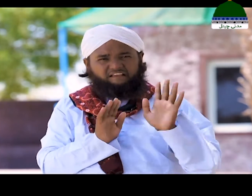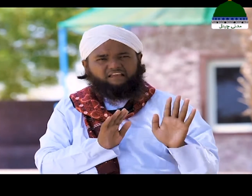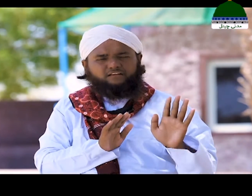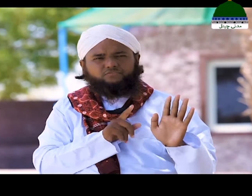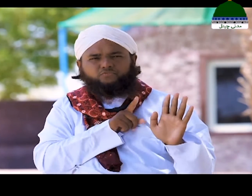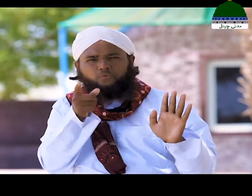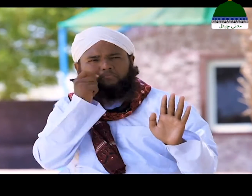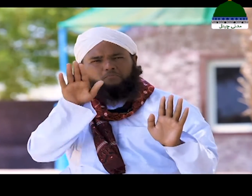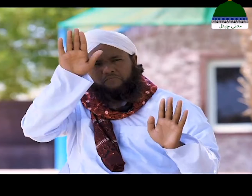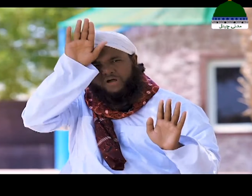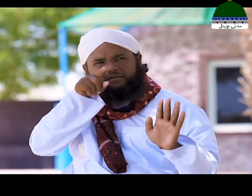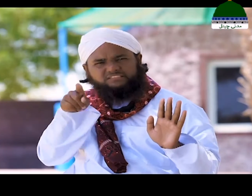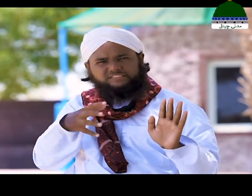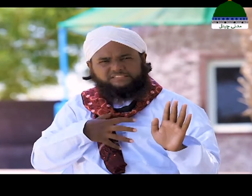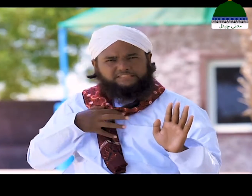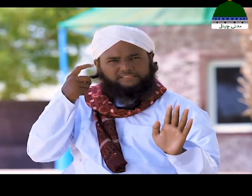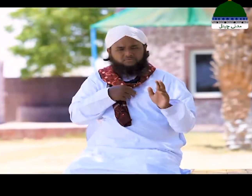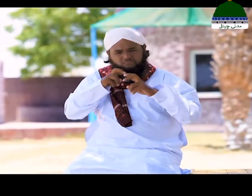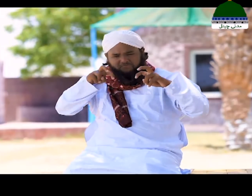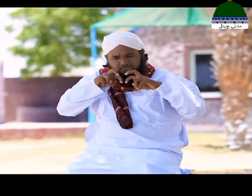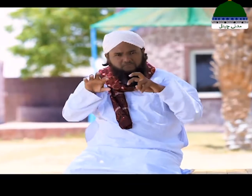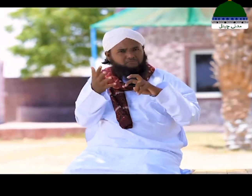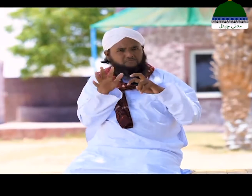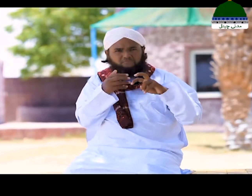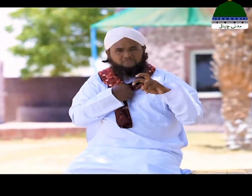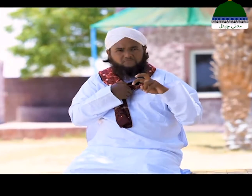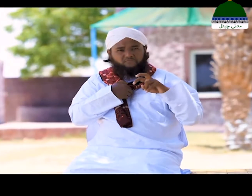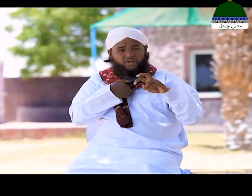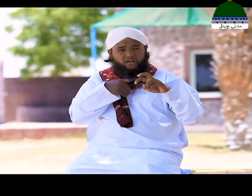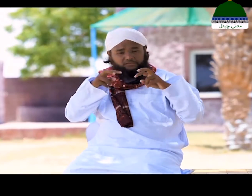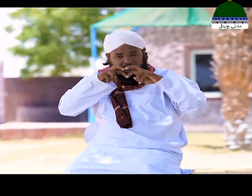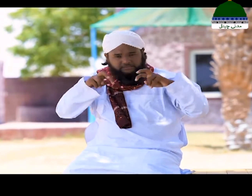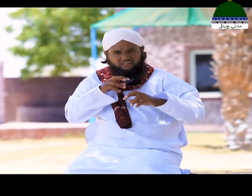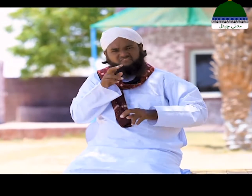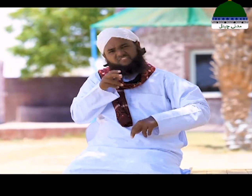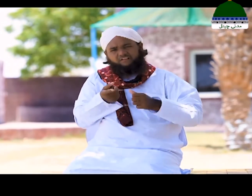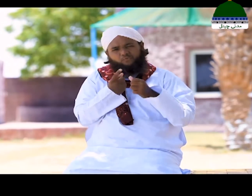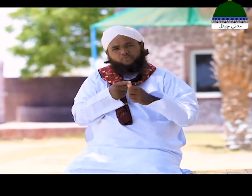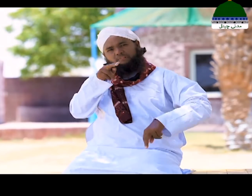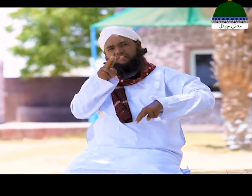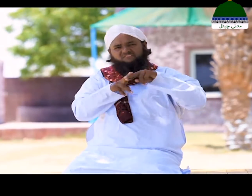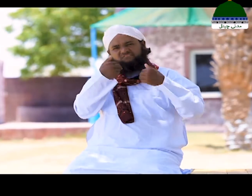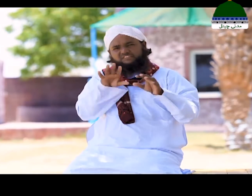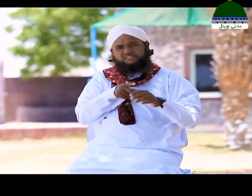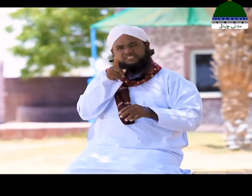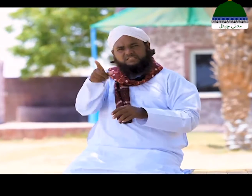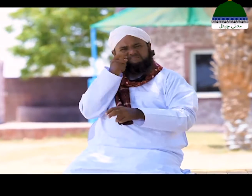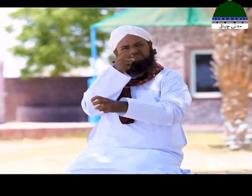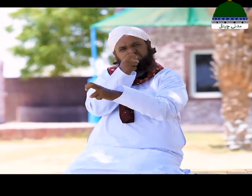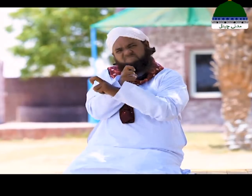شخص کے بارے میں بدگمانی کا شکار ہو گیا اور بلا تحقیق اس نے فیصلہ کر لیا کہ اس شخص کو سخت سزا ملنی چاہیے۔ اس